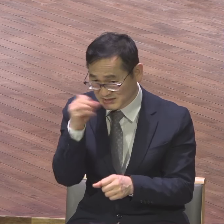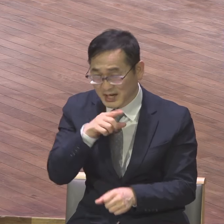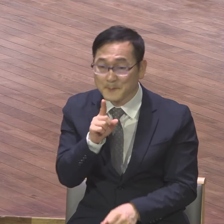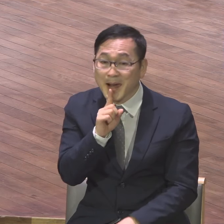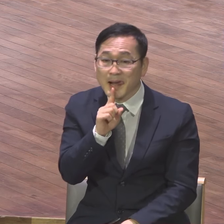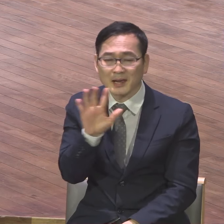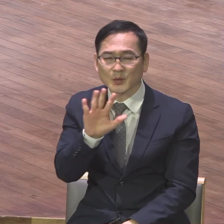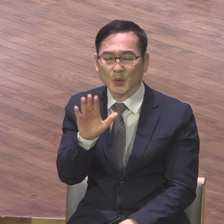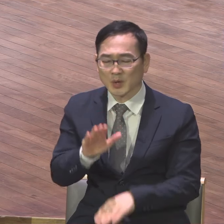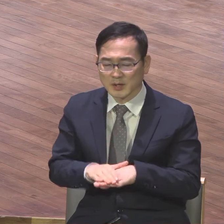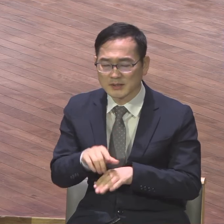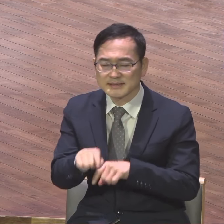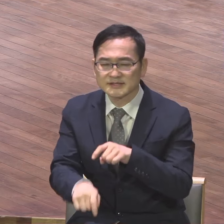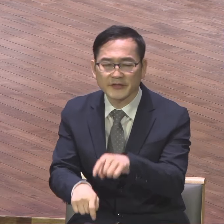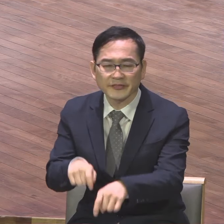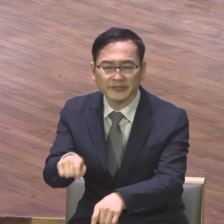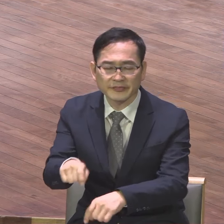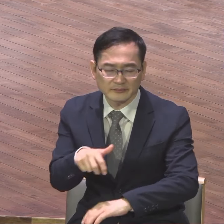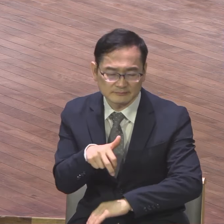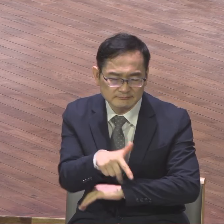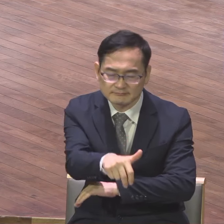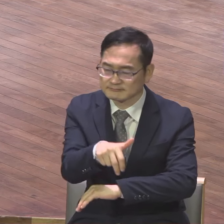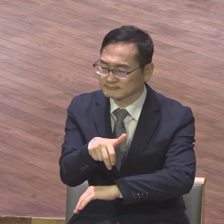된다. 실천적 사랑.